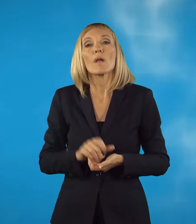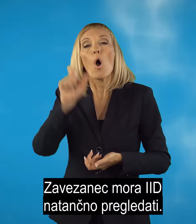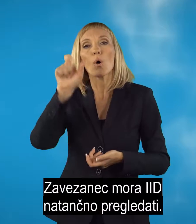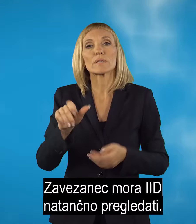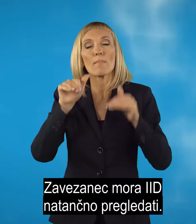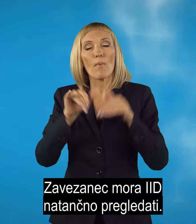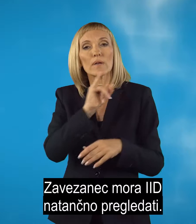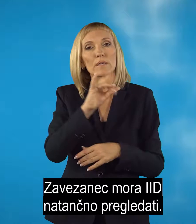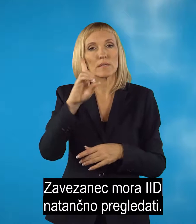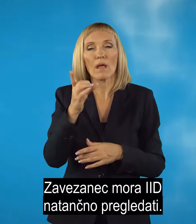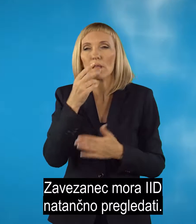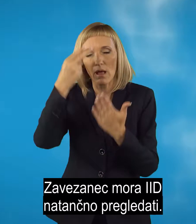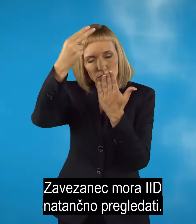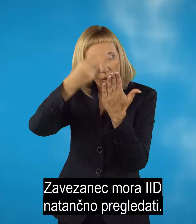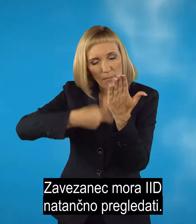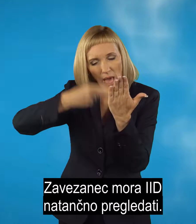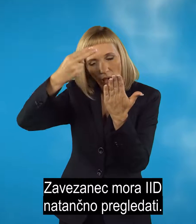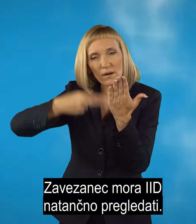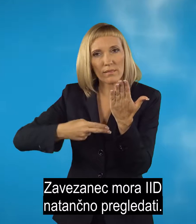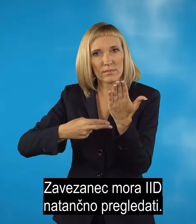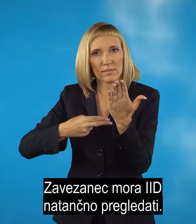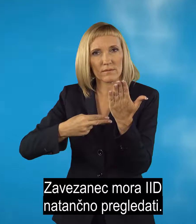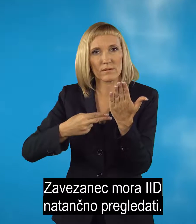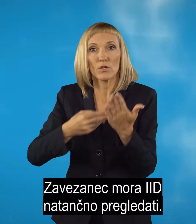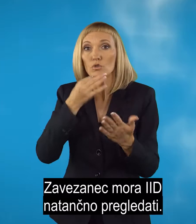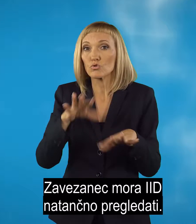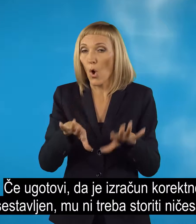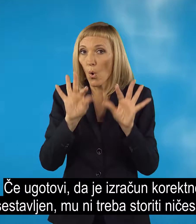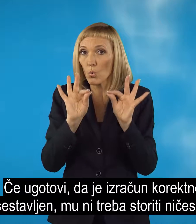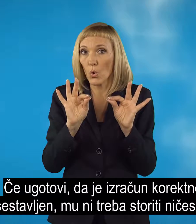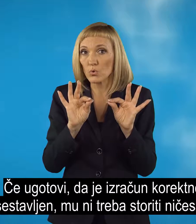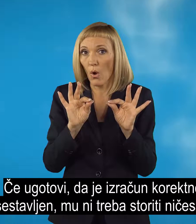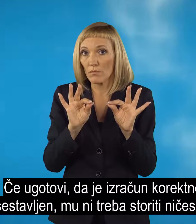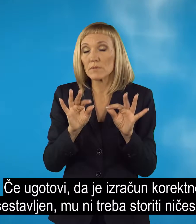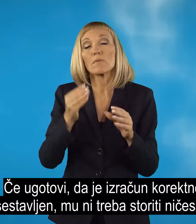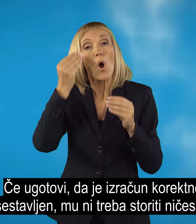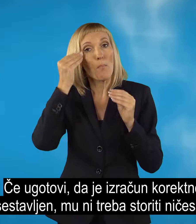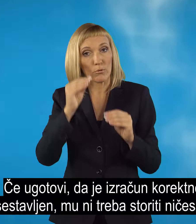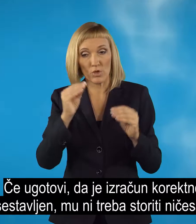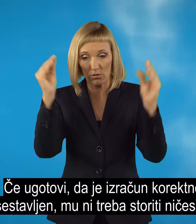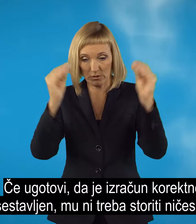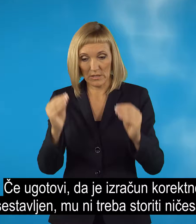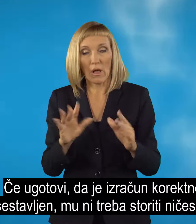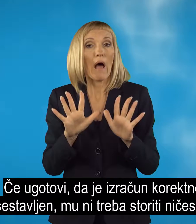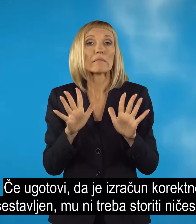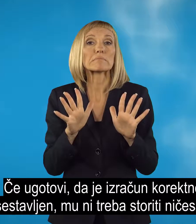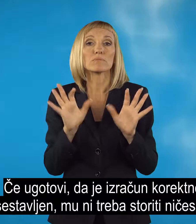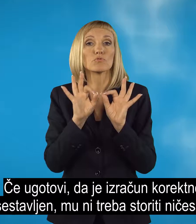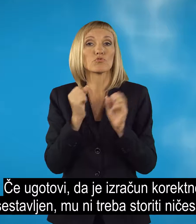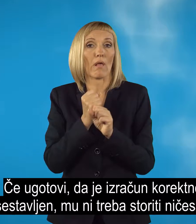Zavezanec mora IID natančno pregledati. Če ugotovi, da je izračun korektno sestavljen, mu ni treba storiti